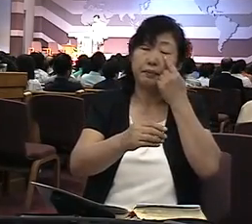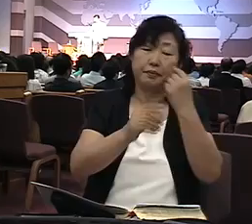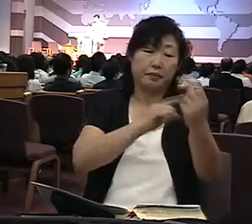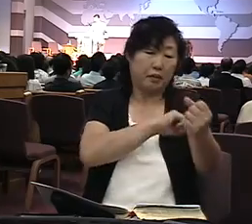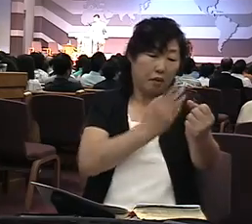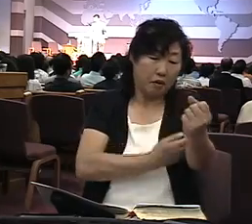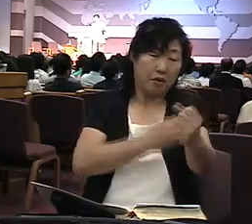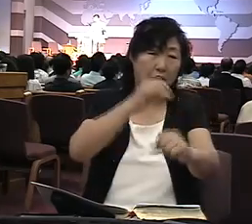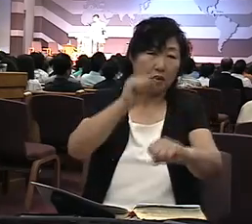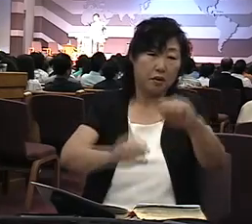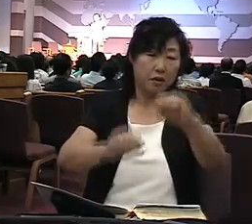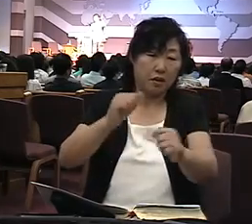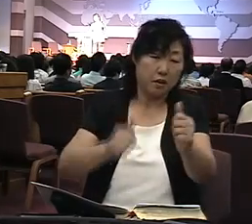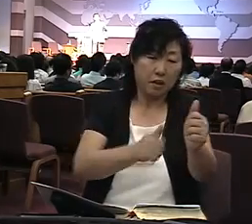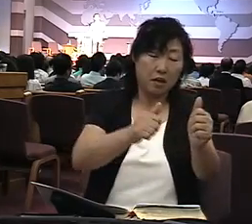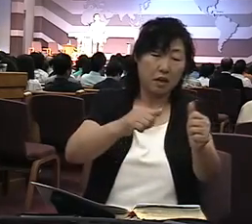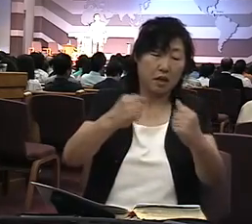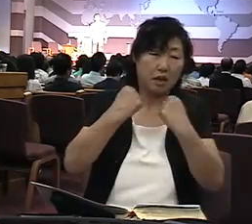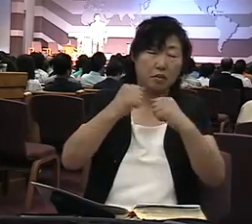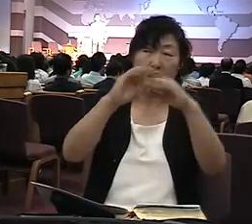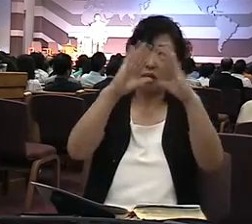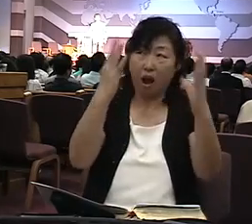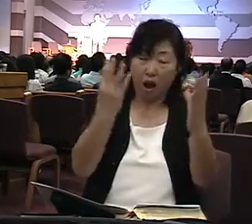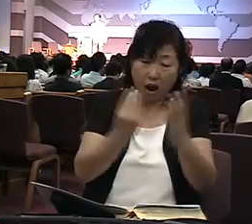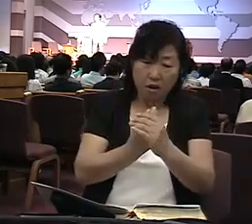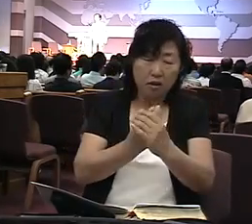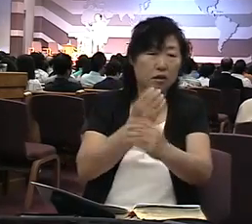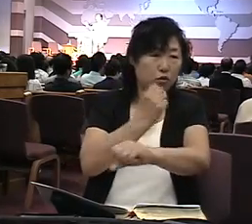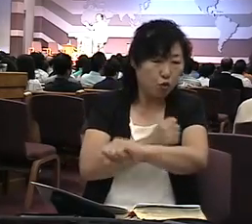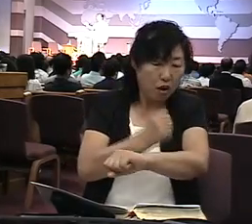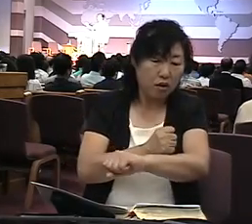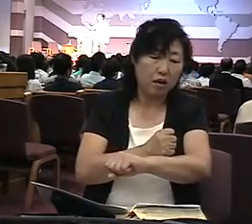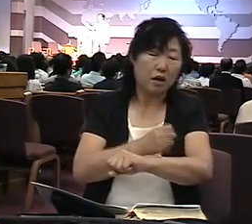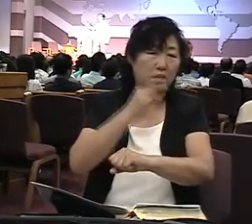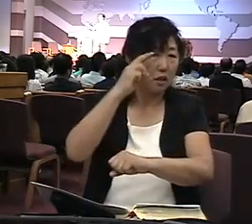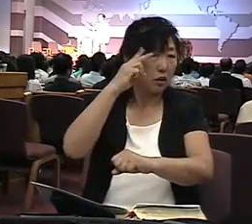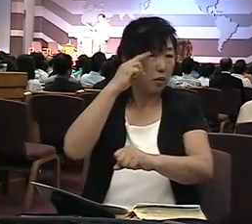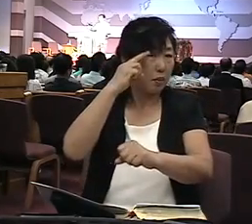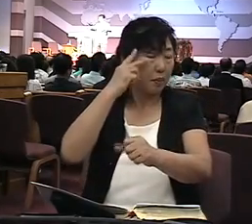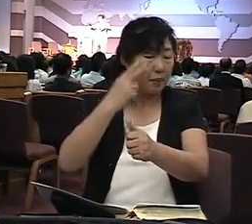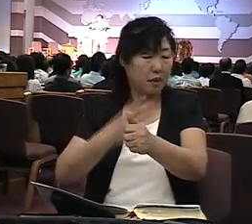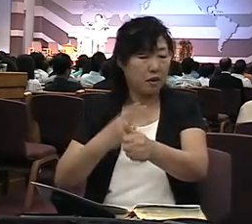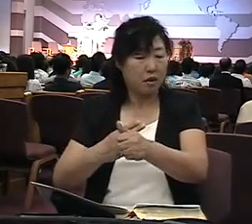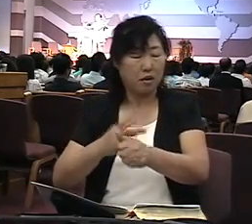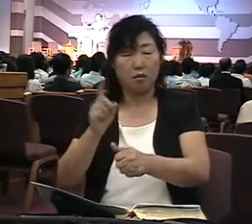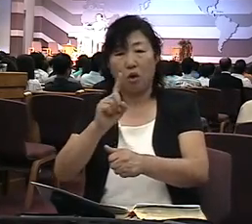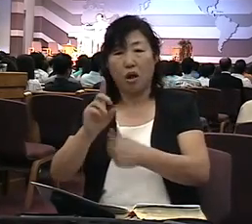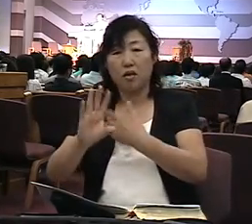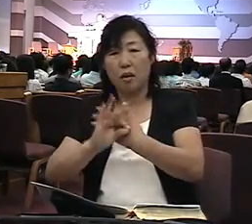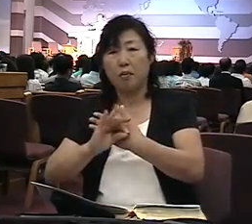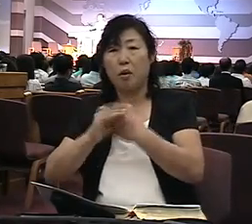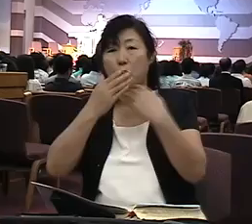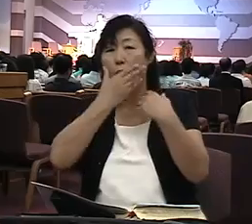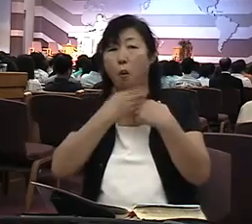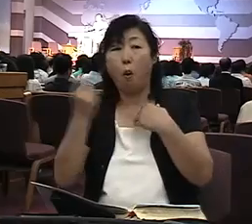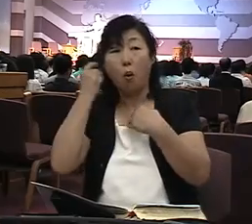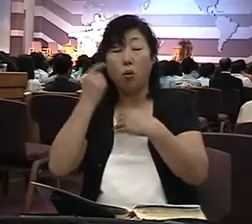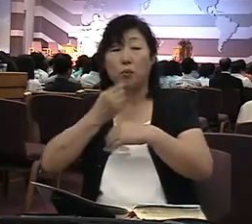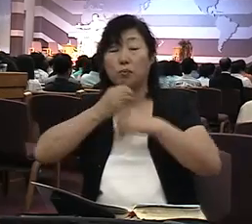따라 힘을 다하여 수고하라. 사도 바울이 뭐라고 합니까? 우리가 복음 전파를 통해 하나님의